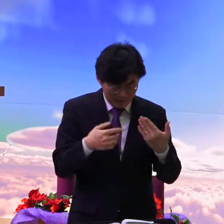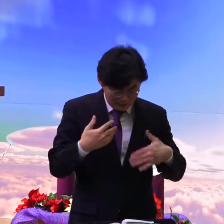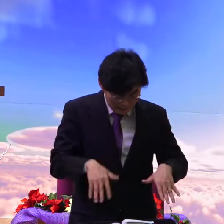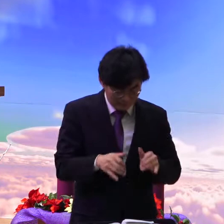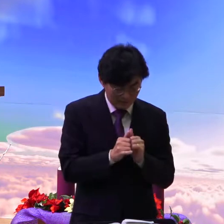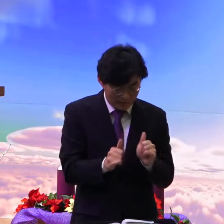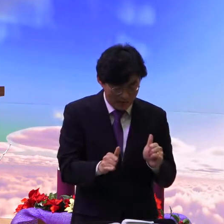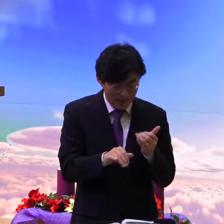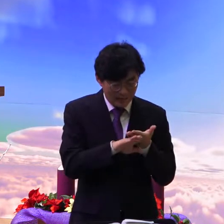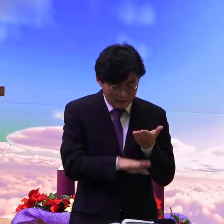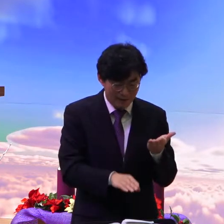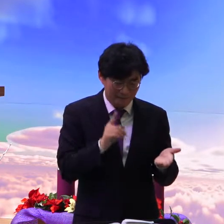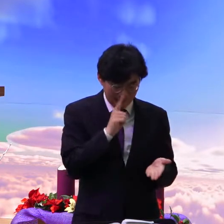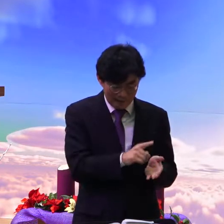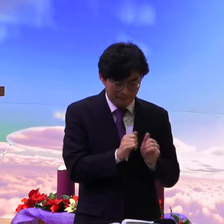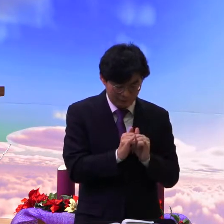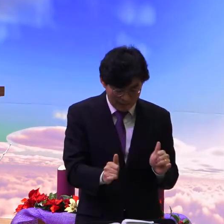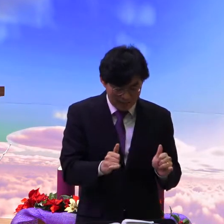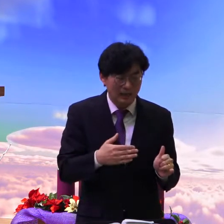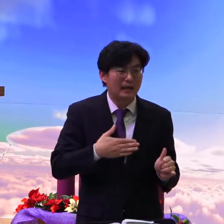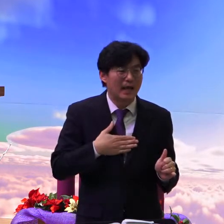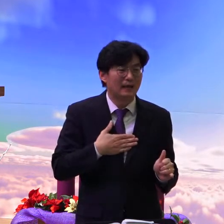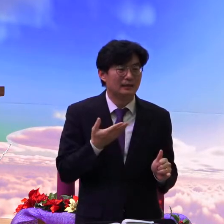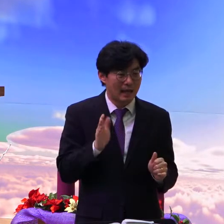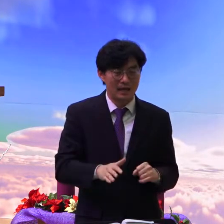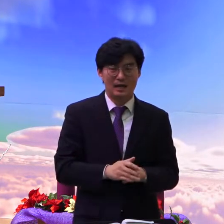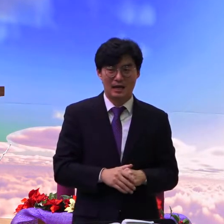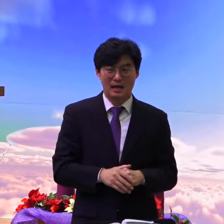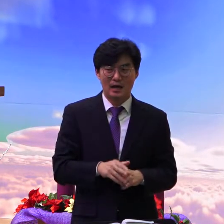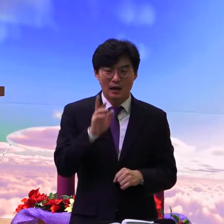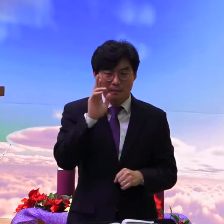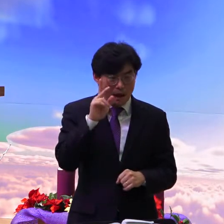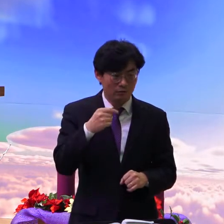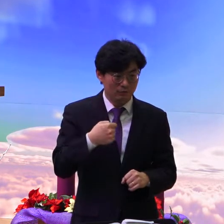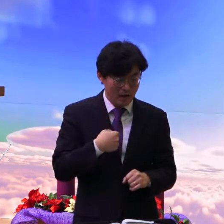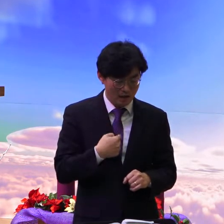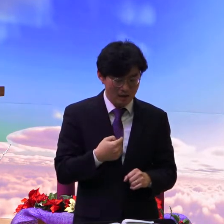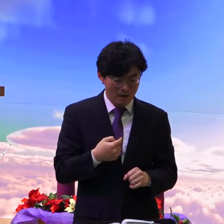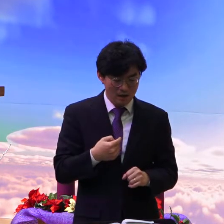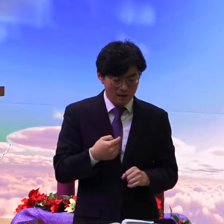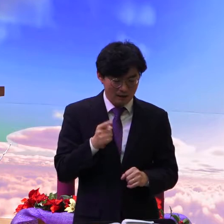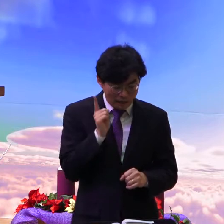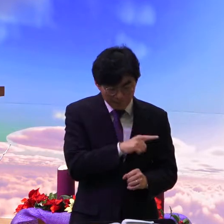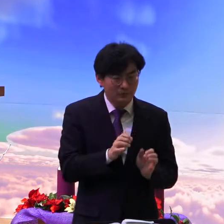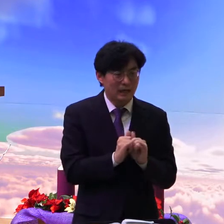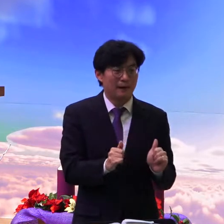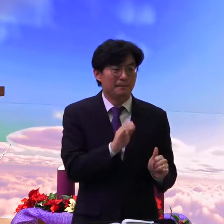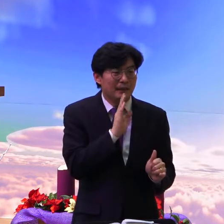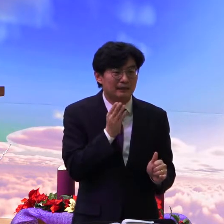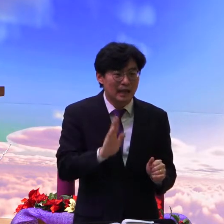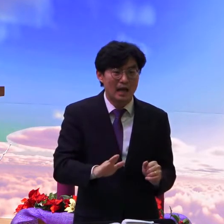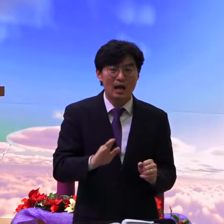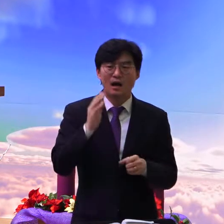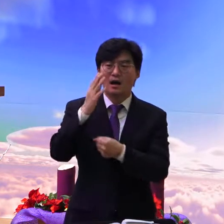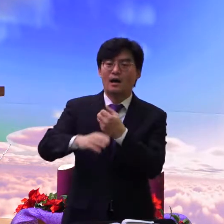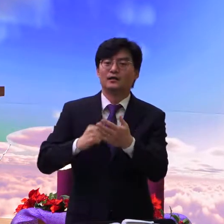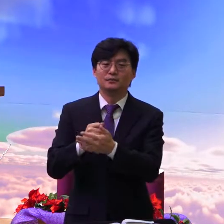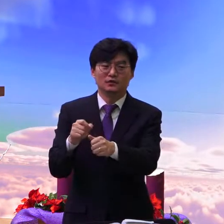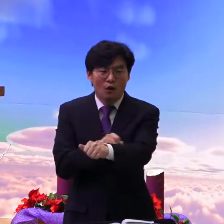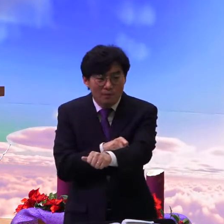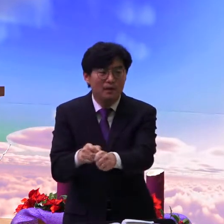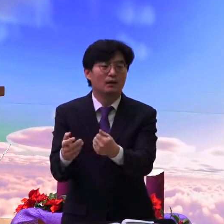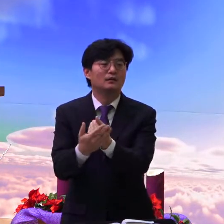믿는 사람들을 잡으려고 했던 나 바울에게 하나님께서 특별한 은혜를 주셔서 하나님의 일꾼,